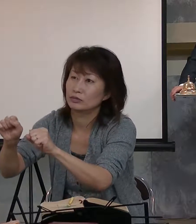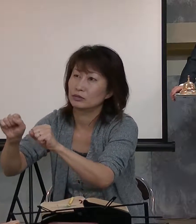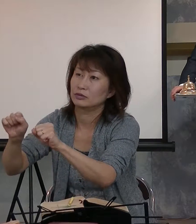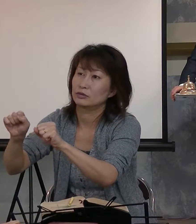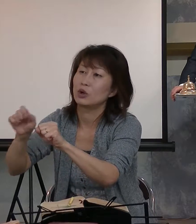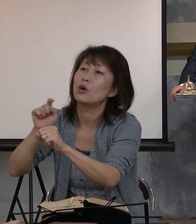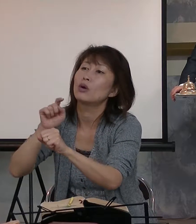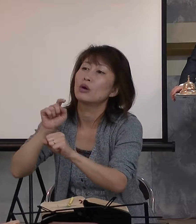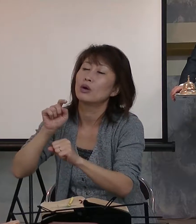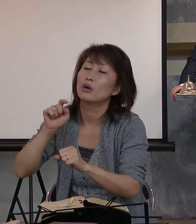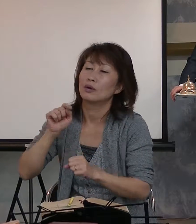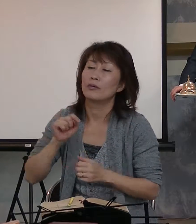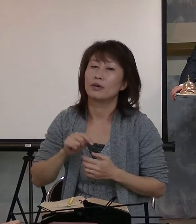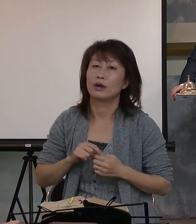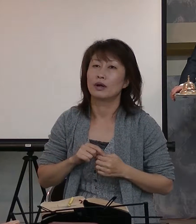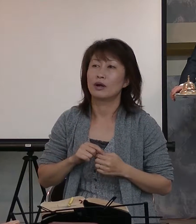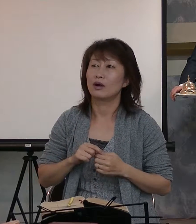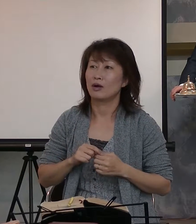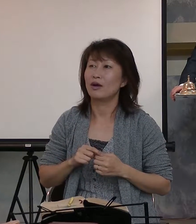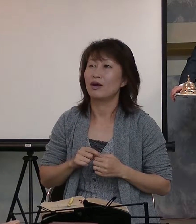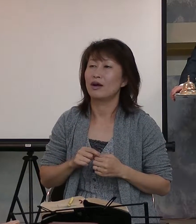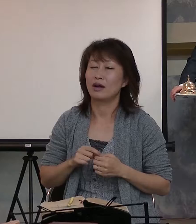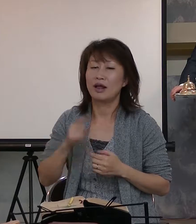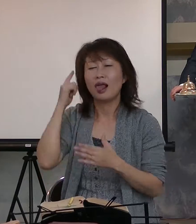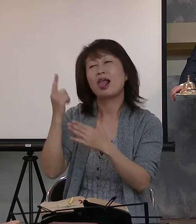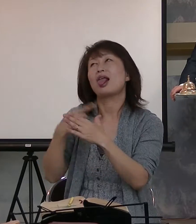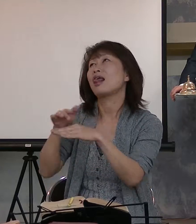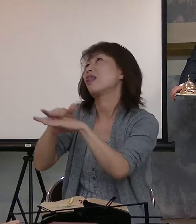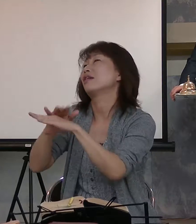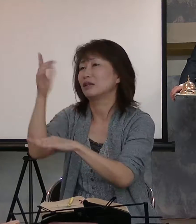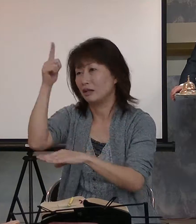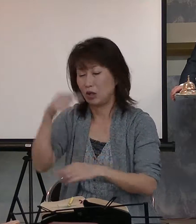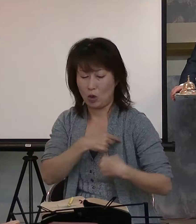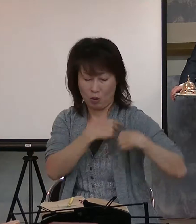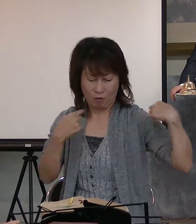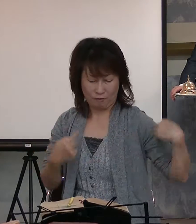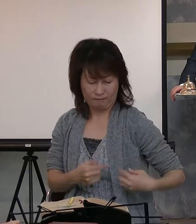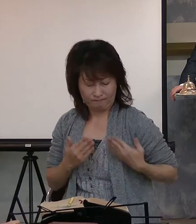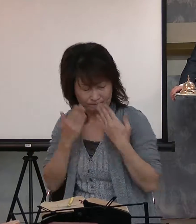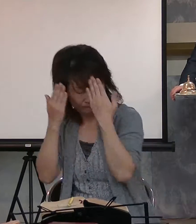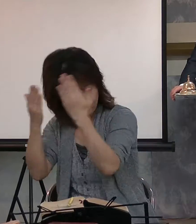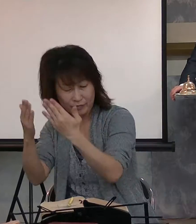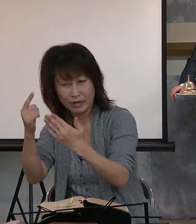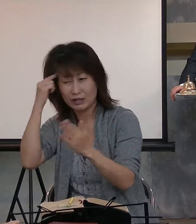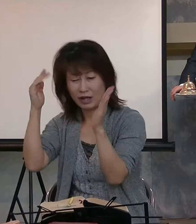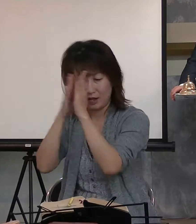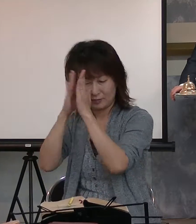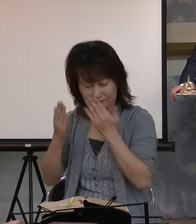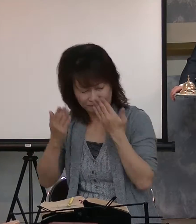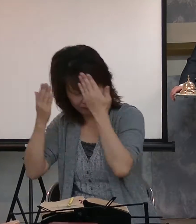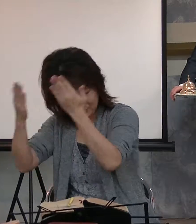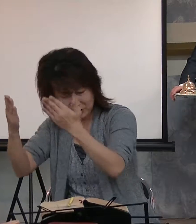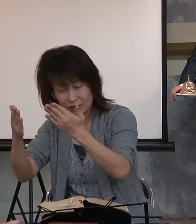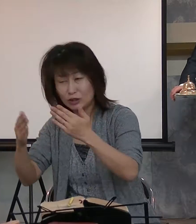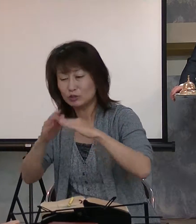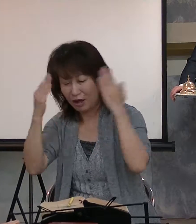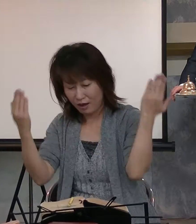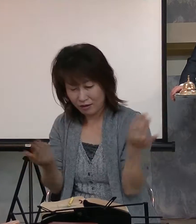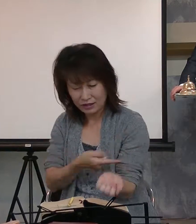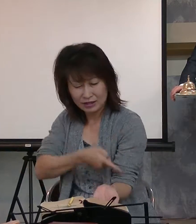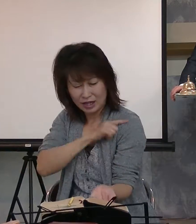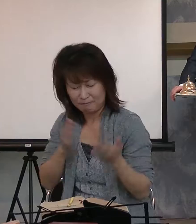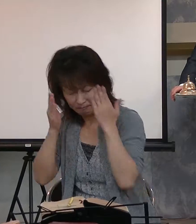それを我々は心と精神と全てを尽くしてその神を愛しなさいということ